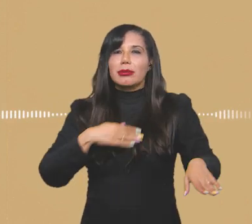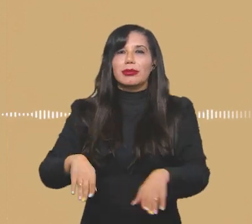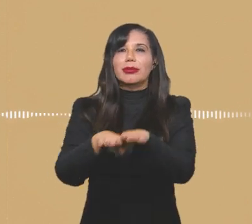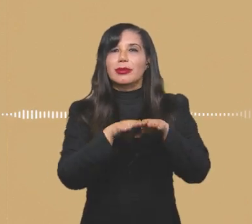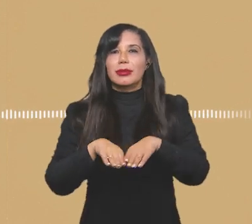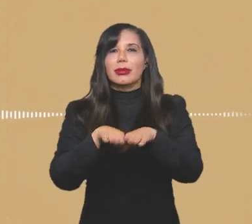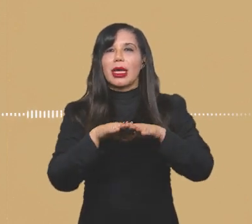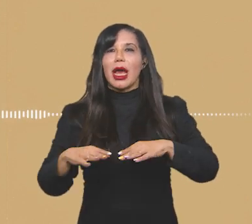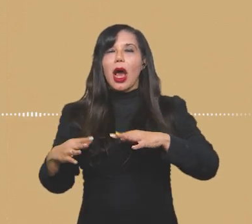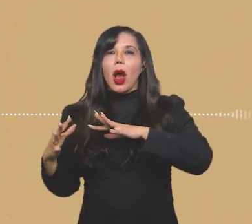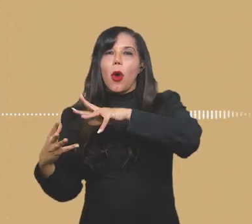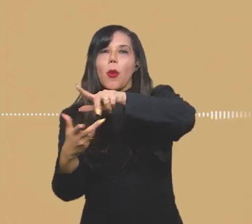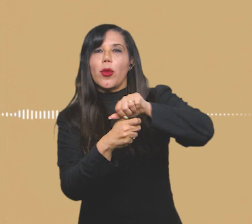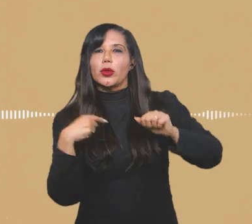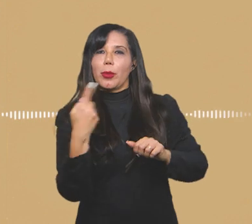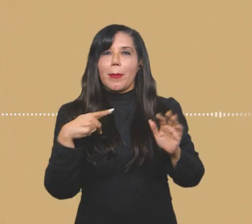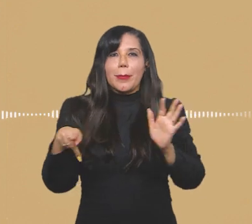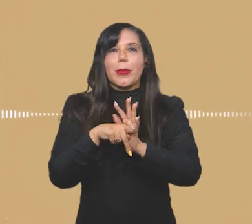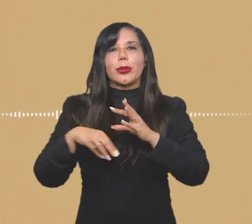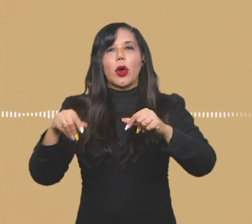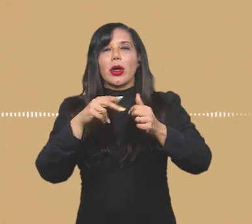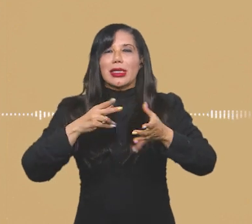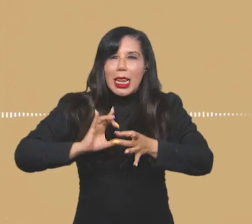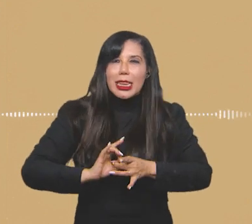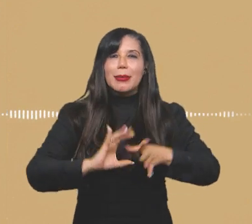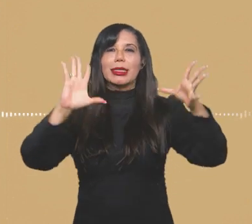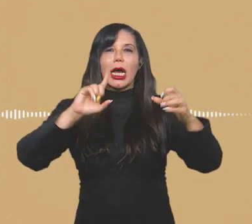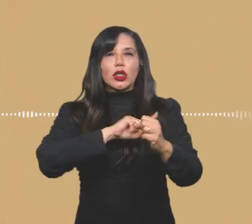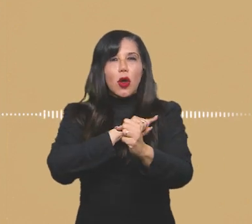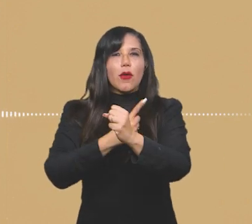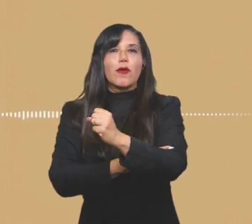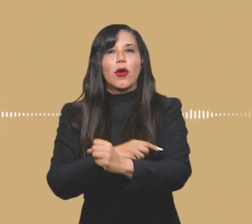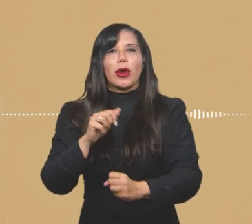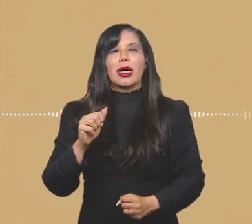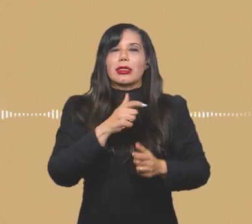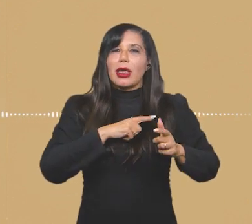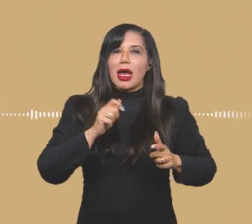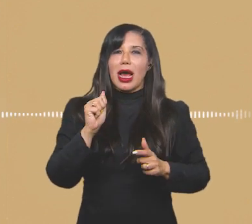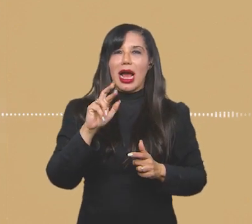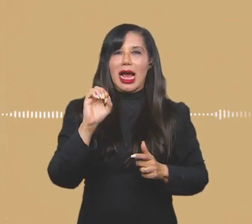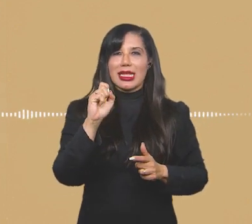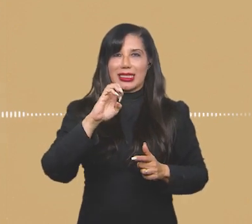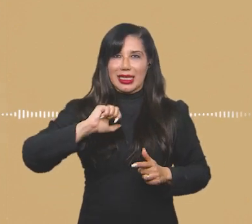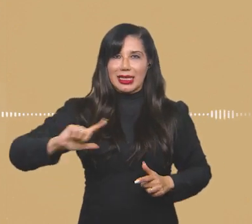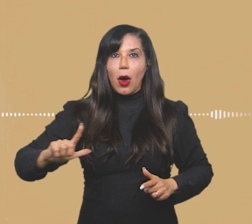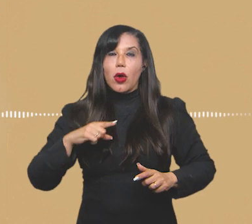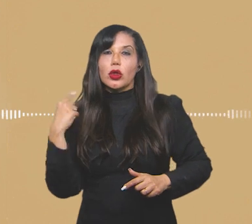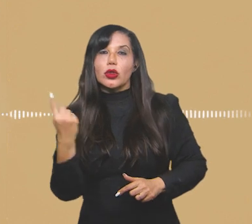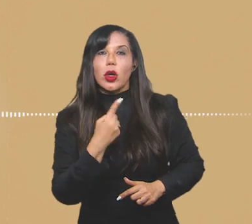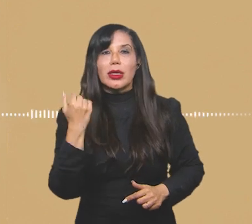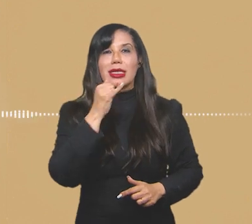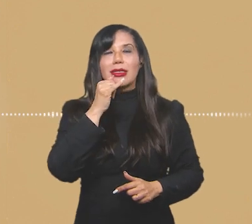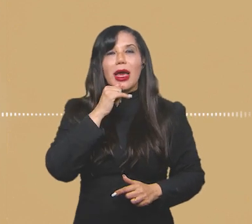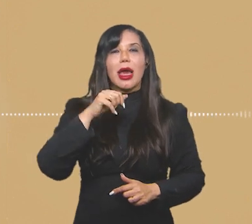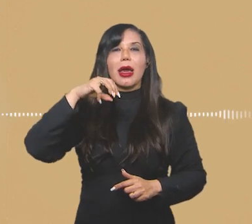terra é nossa, fingem-se cartas de liberdade, forças no arsenal. Quando